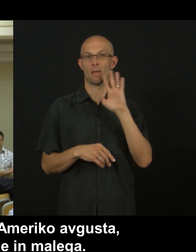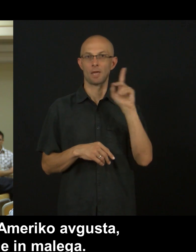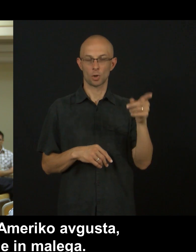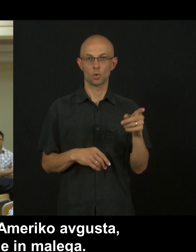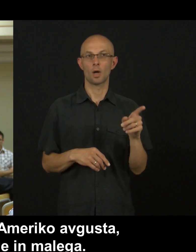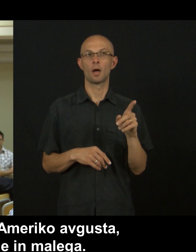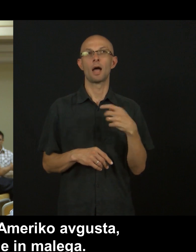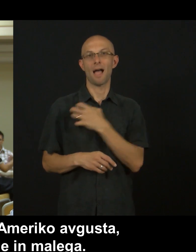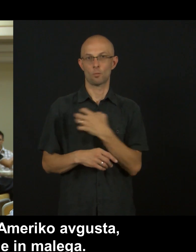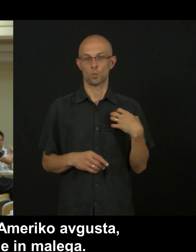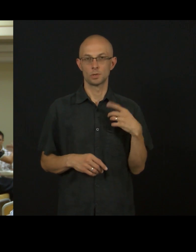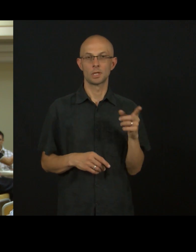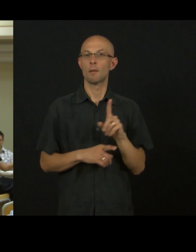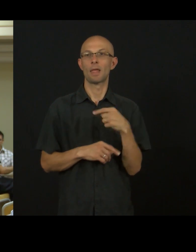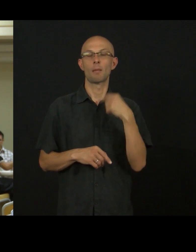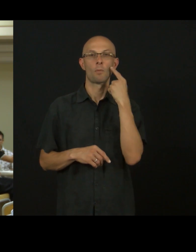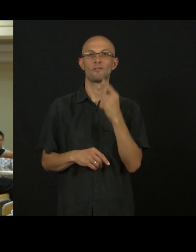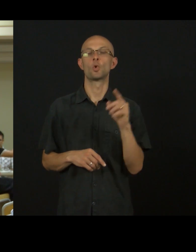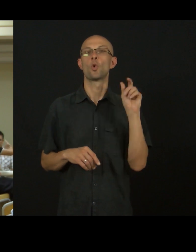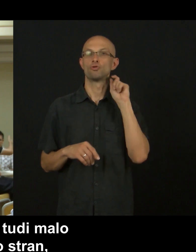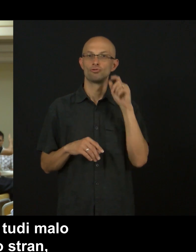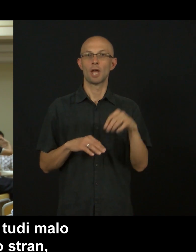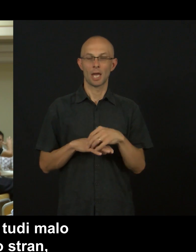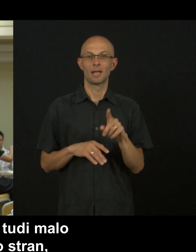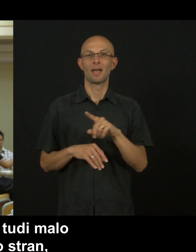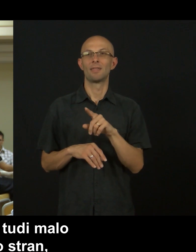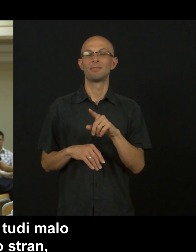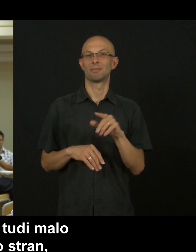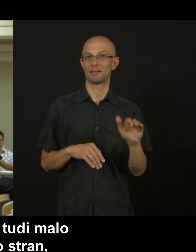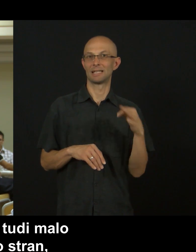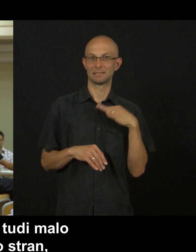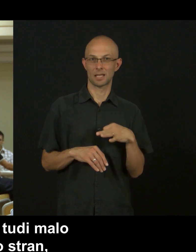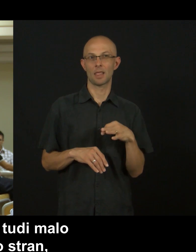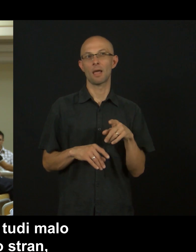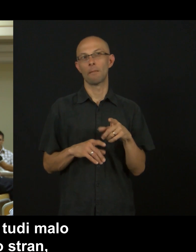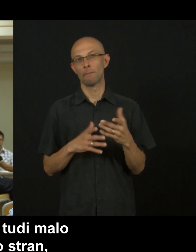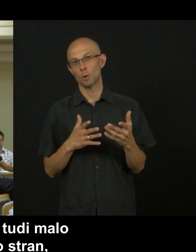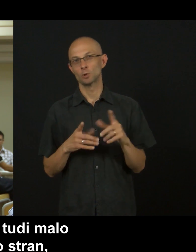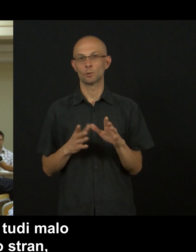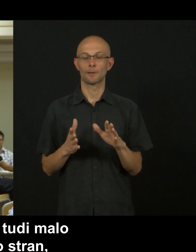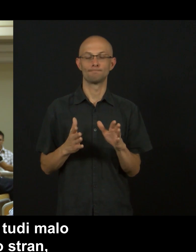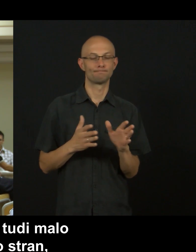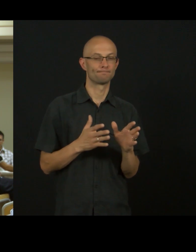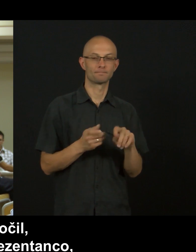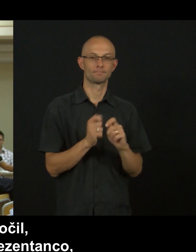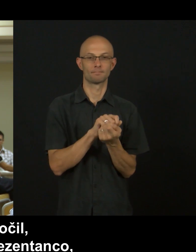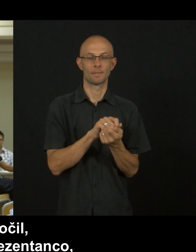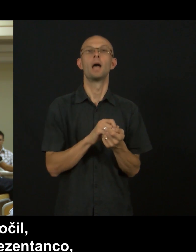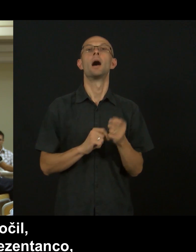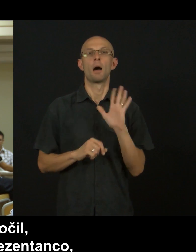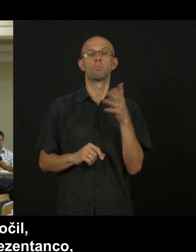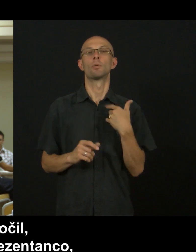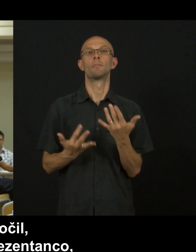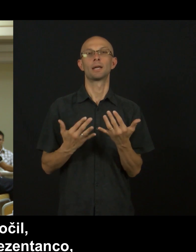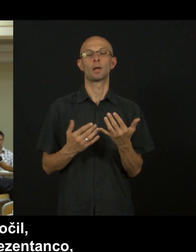tako da ne bi videl žene pa tam avga. Mislim, da je to tudi malo naglo na tisto stran, da sem se odločil,